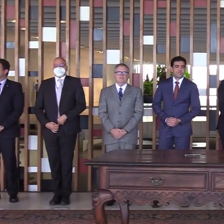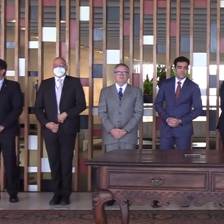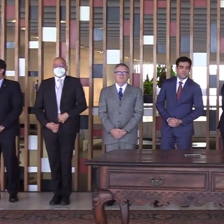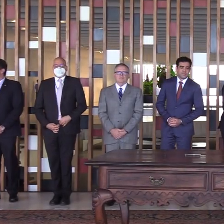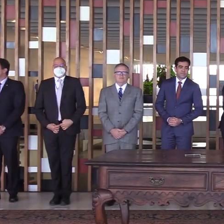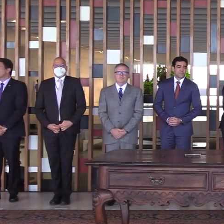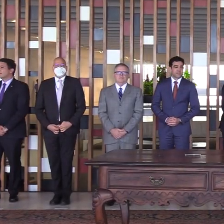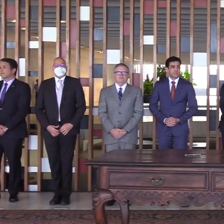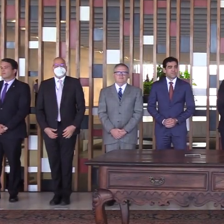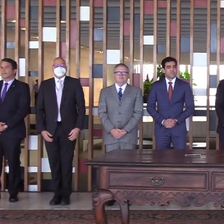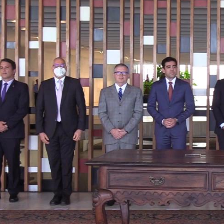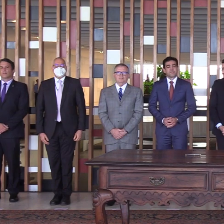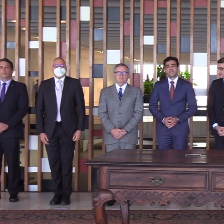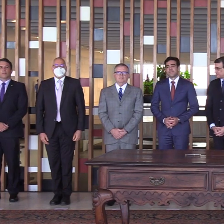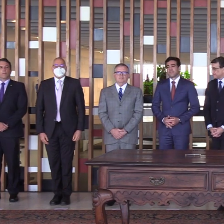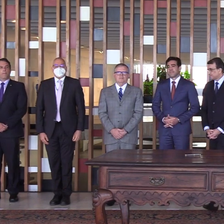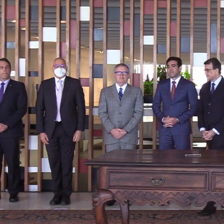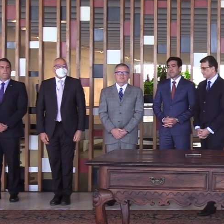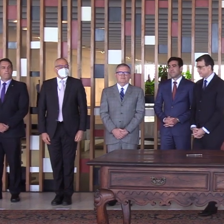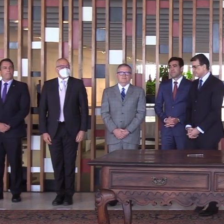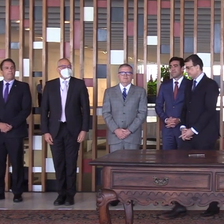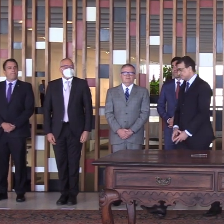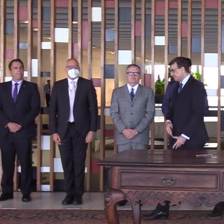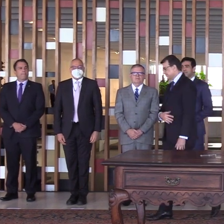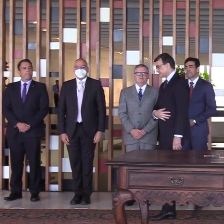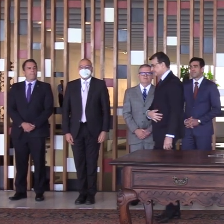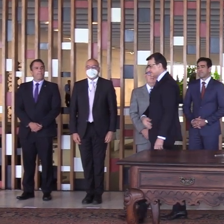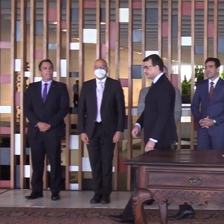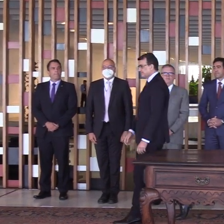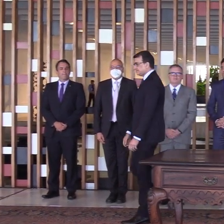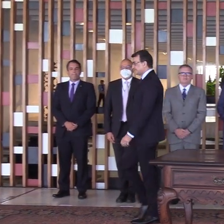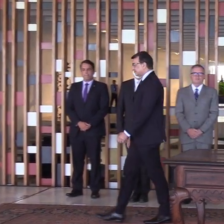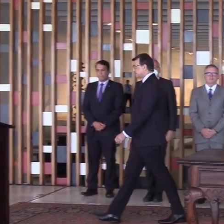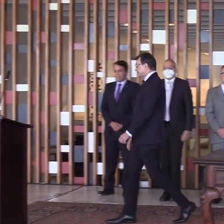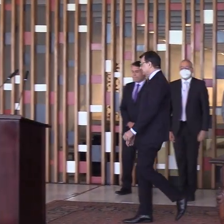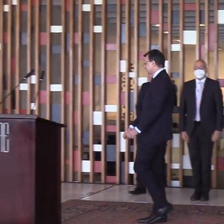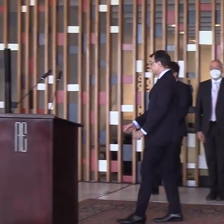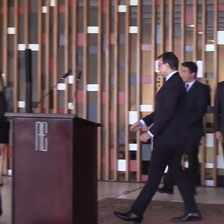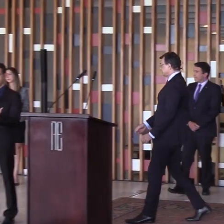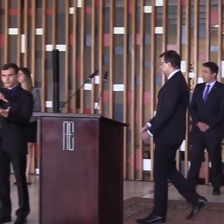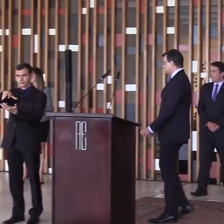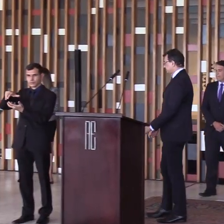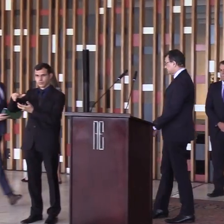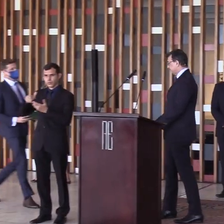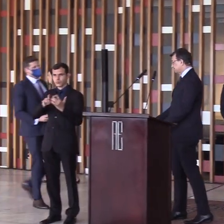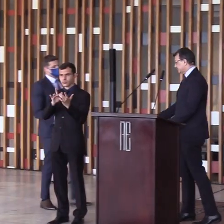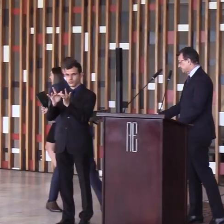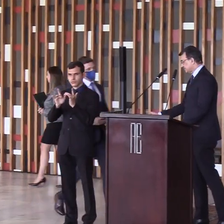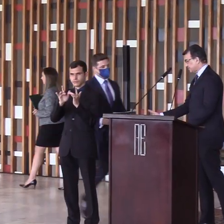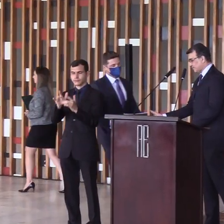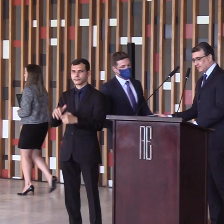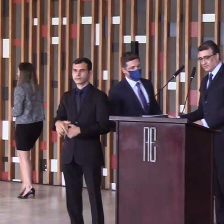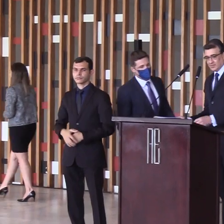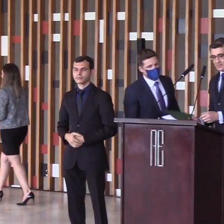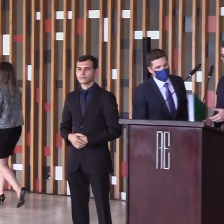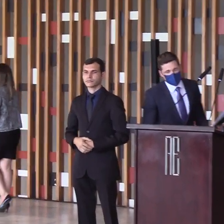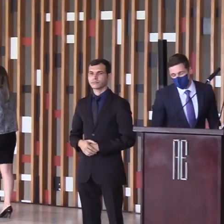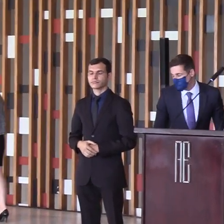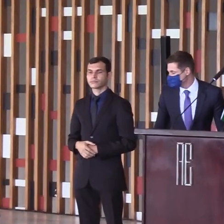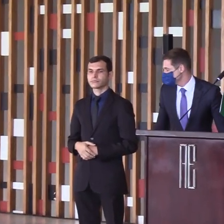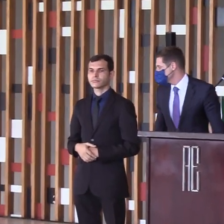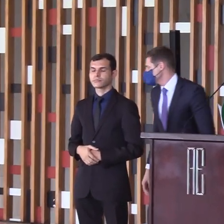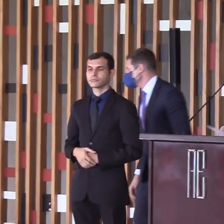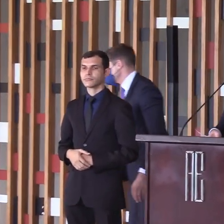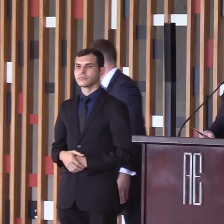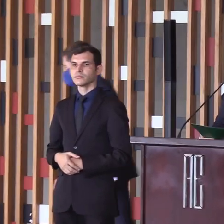Senhoras e senhores, neste momento, fará uso da palavra o excelentíssimo senhor embaixador Carlos Alberto Franco